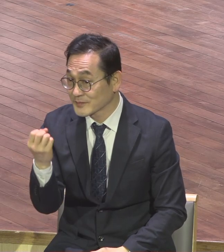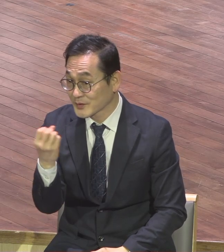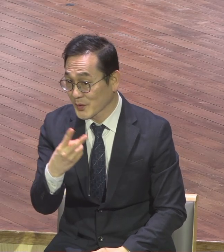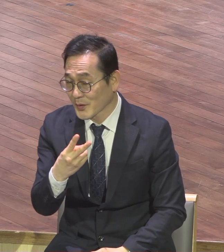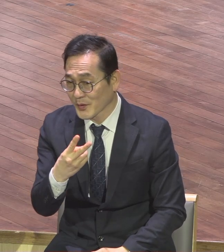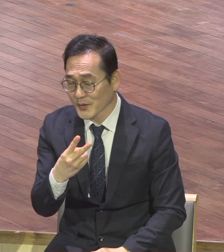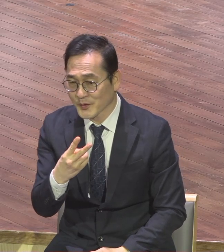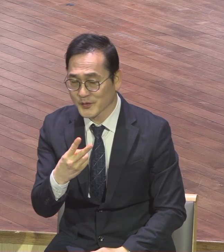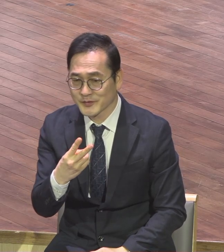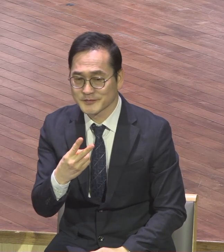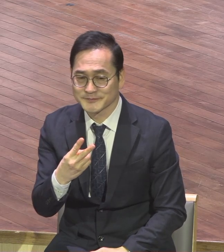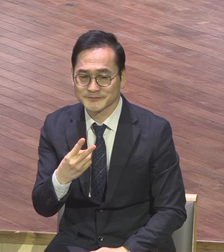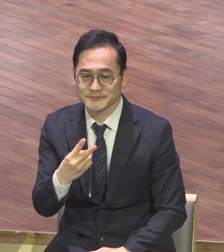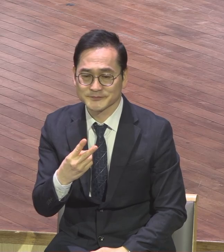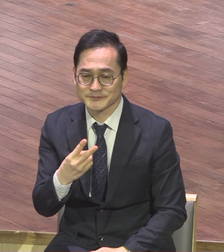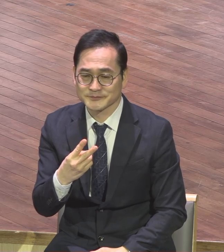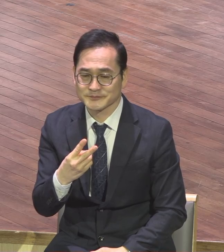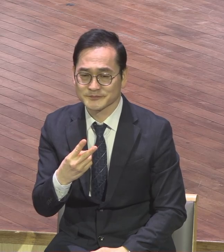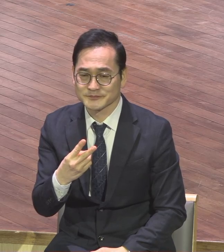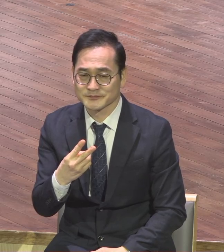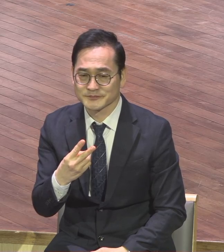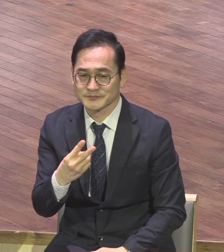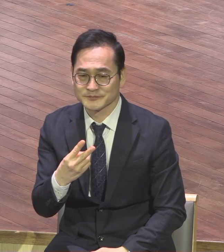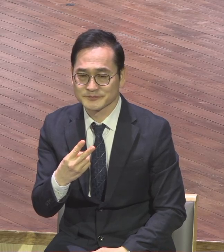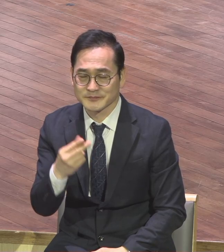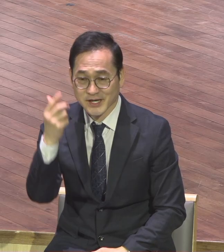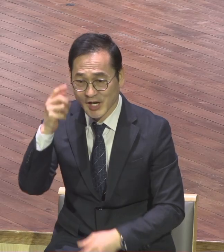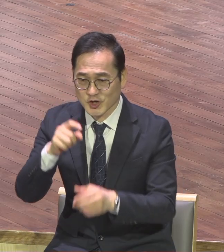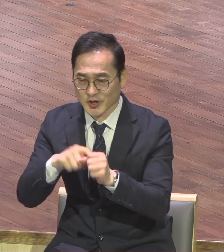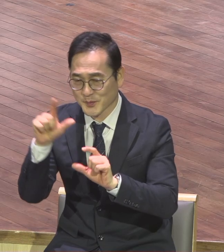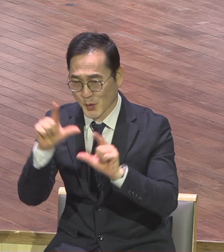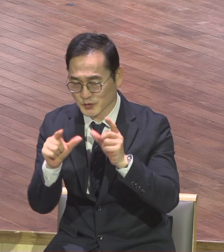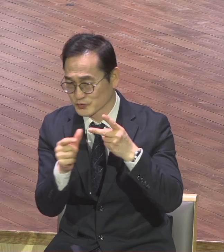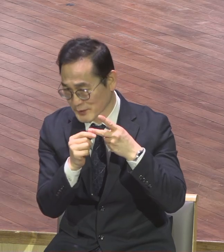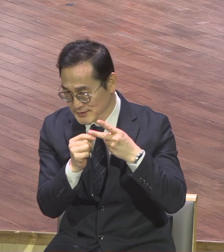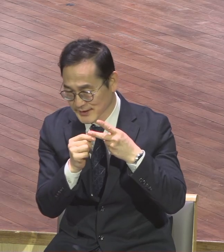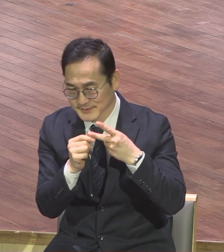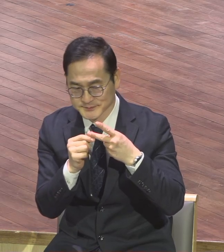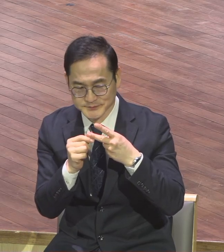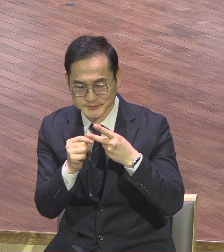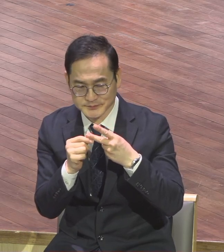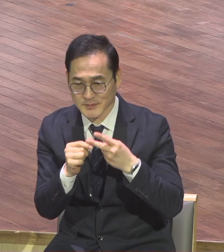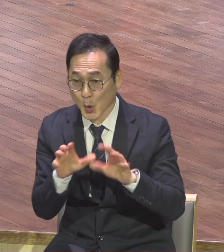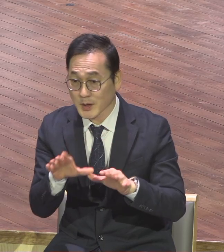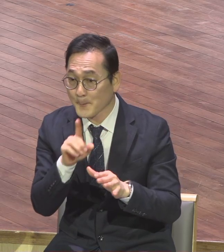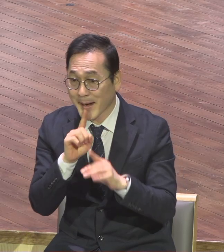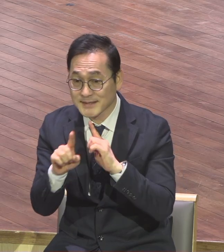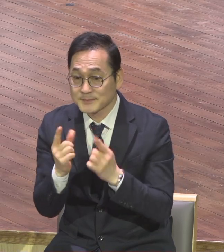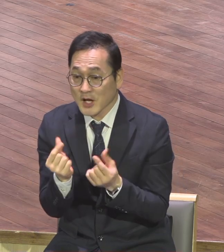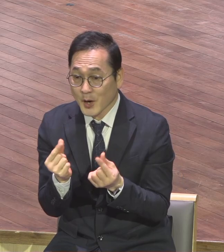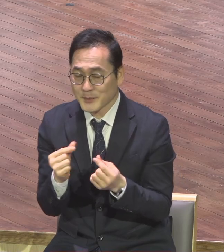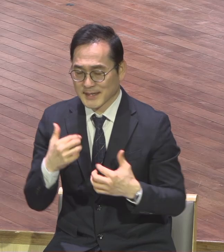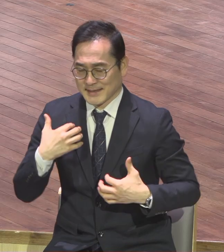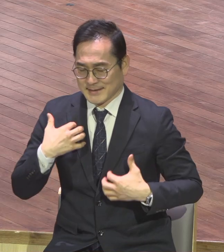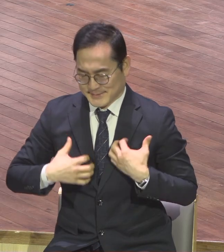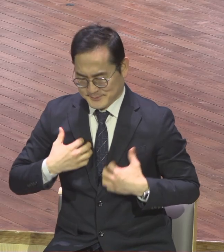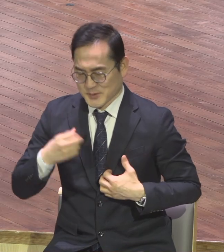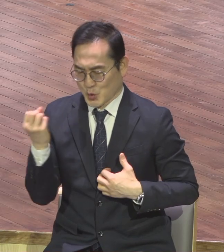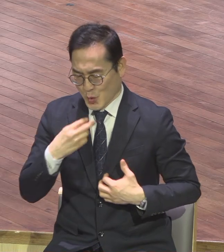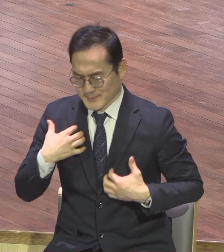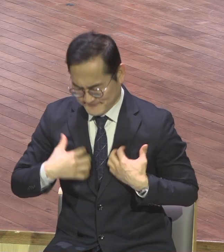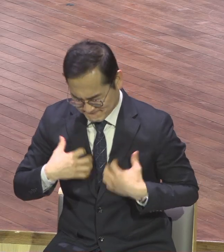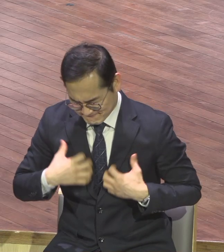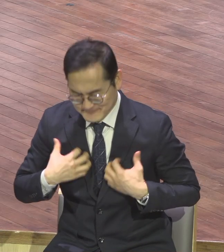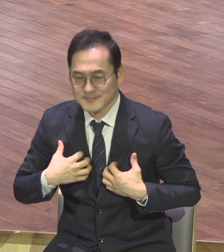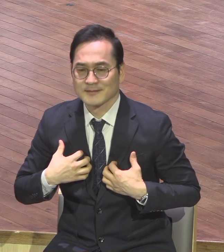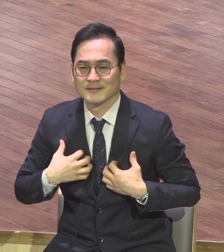성탄을 맞이해서 가져야 할 또 하나의 영적 자세가 이게 뭐냐? 오늘 말씀 제목입니다. 기뻐하고 기뻐하는 성탄이 돼야